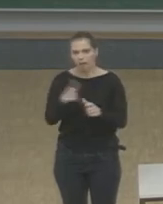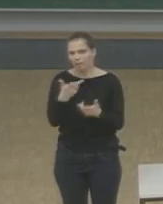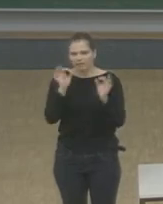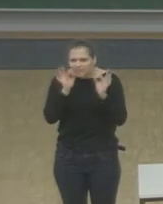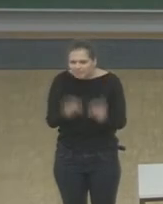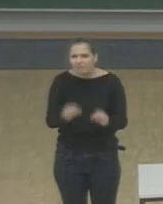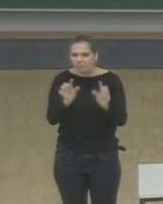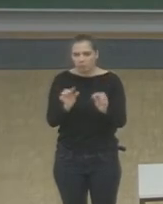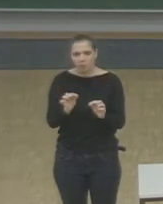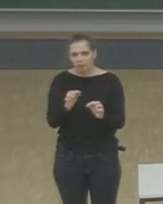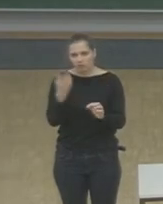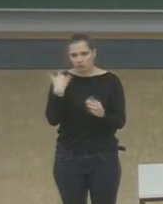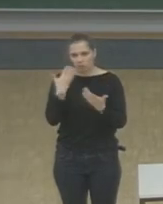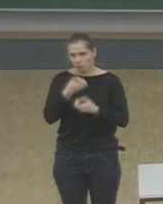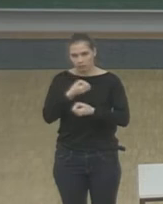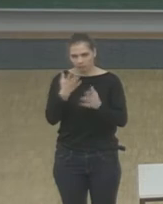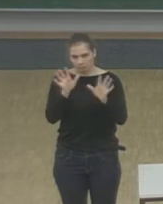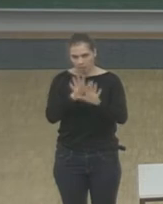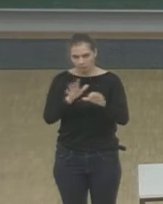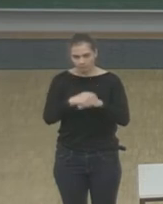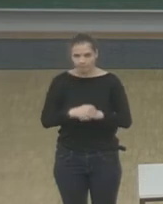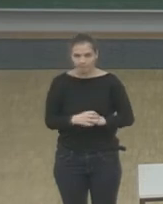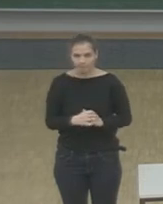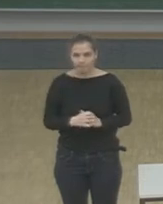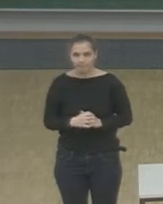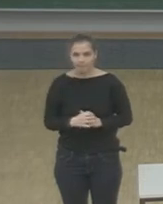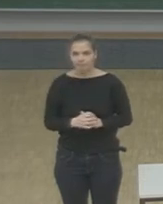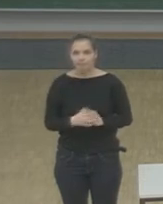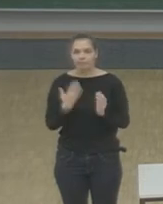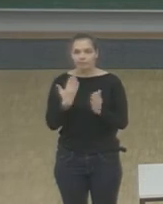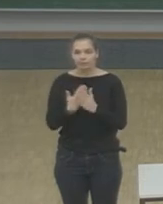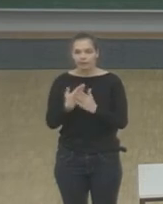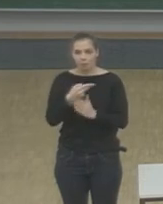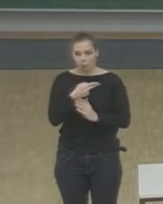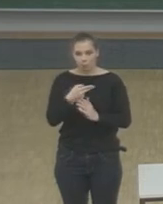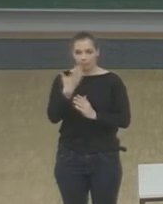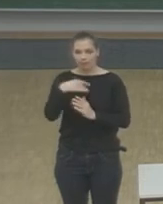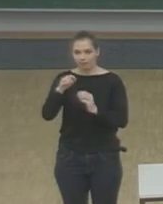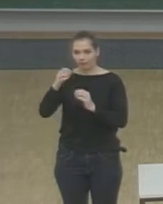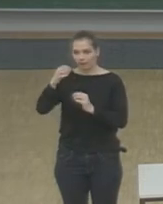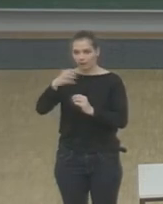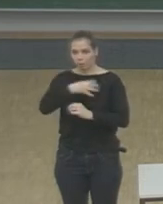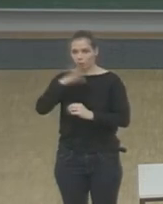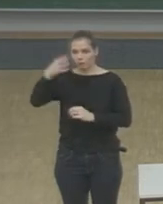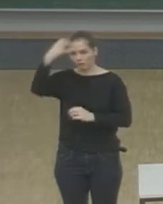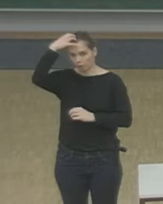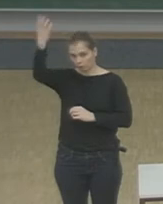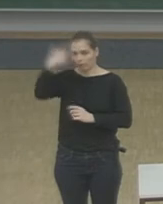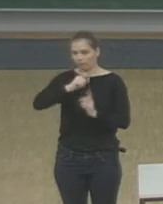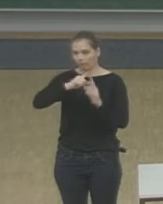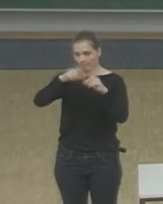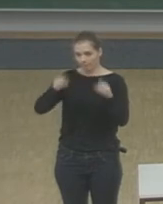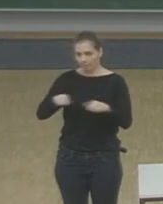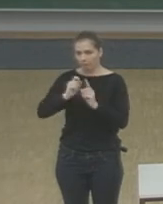konnte. In einem Brief an den preußischen König hält Humboldt mit Blick auf die Zielsetzung seiner Bildungsreform